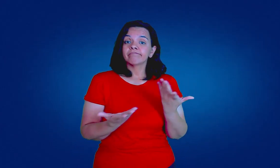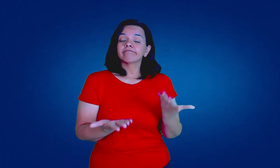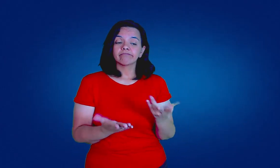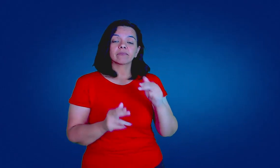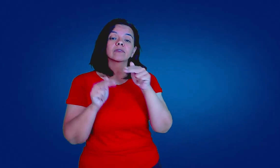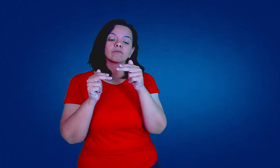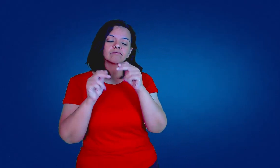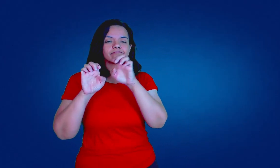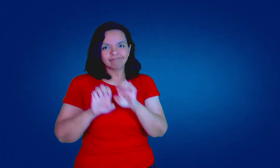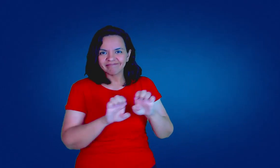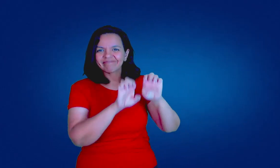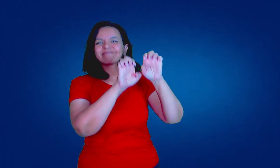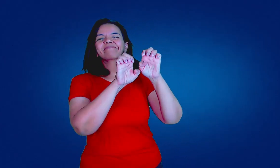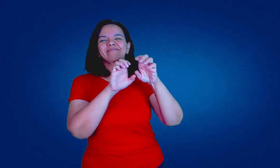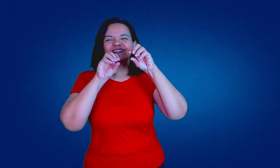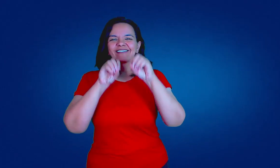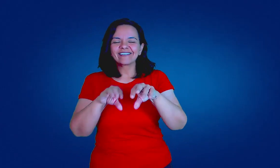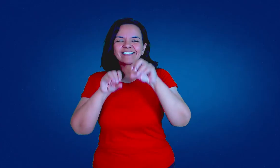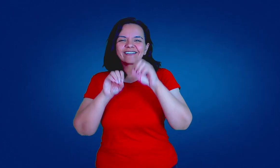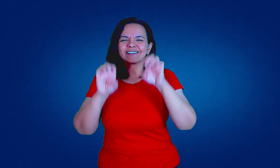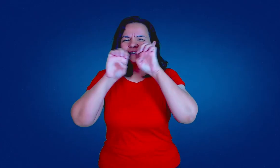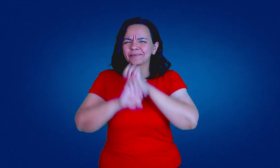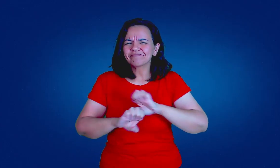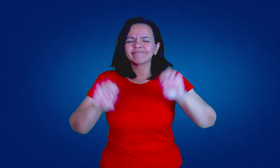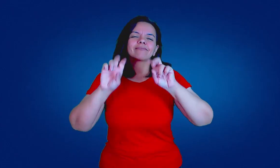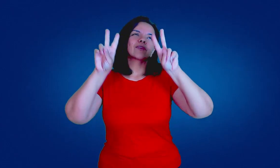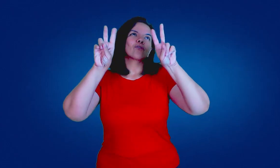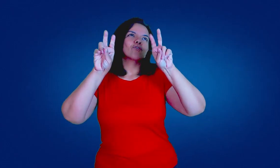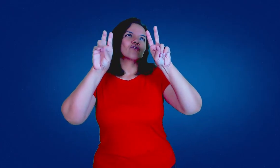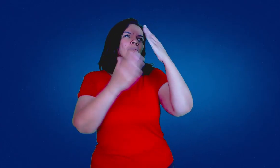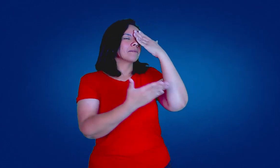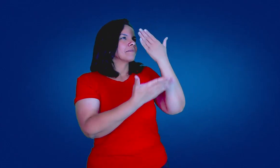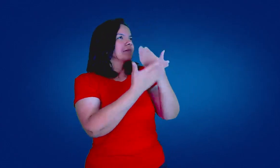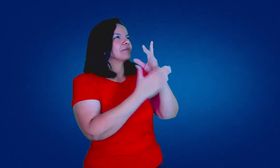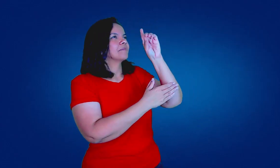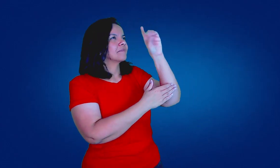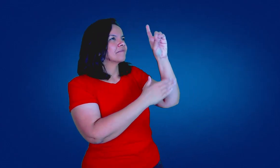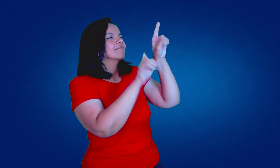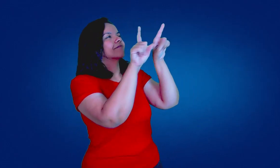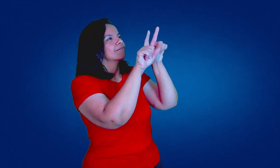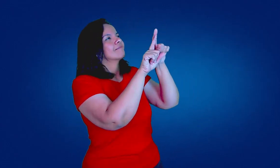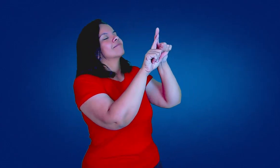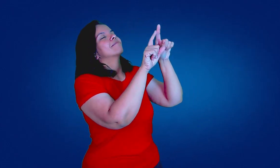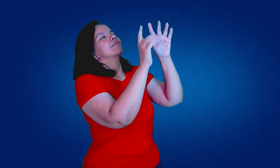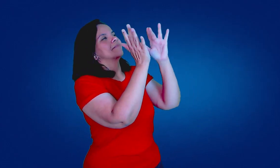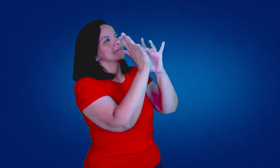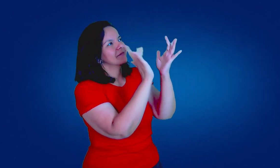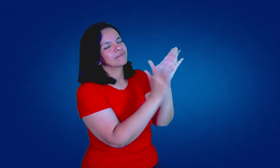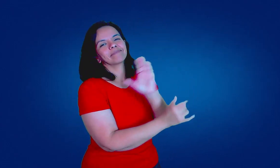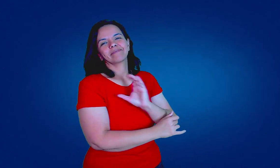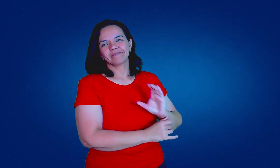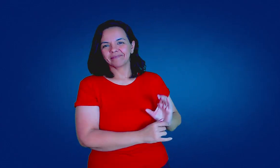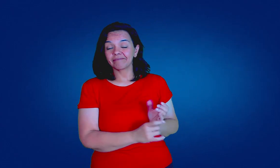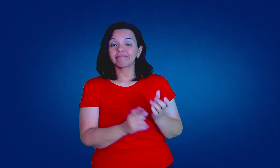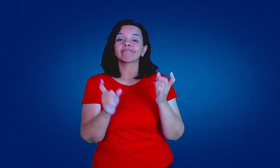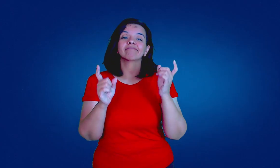povo iníquo. Então, Enoque ensinou sobre acreditar em Deus, em Jesus